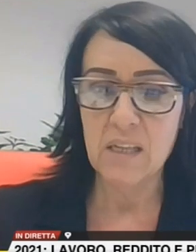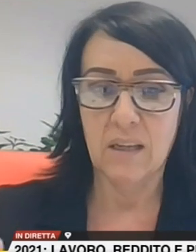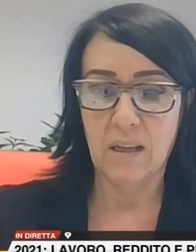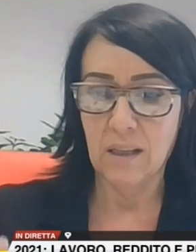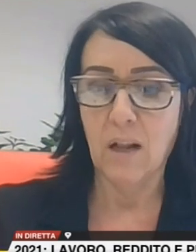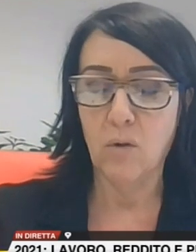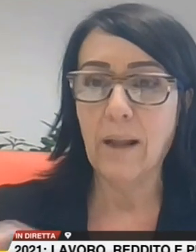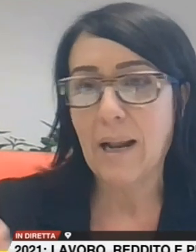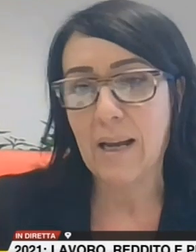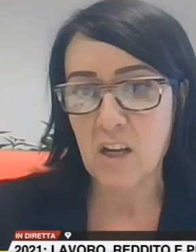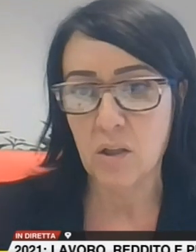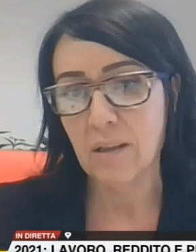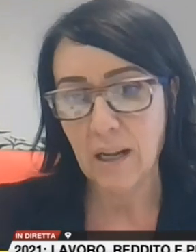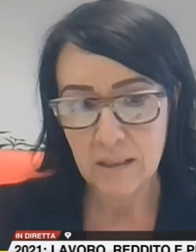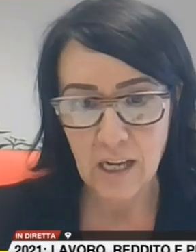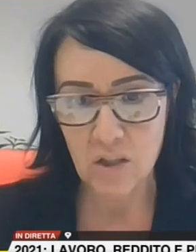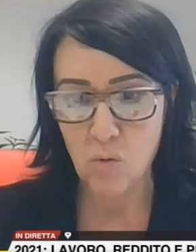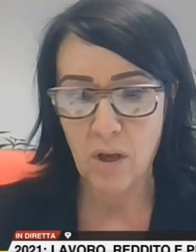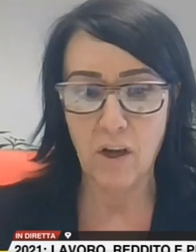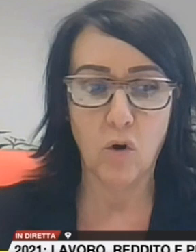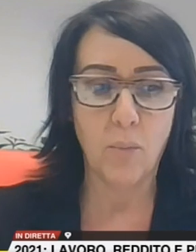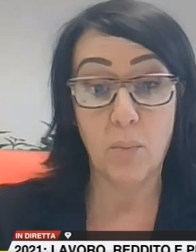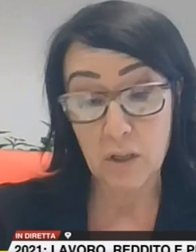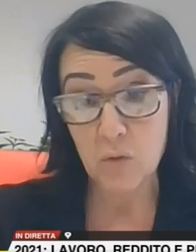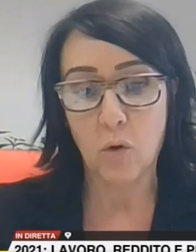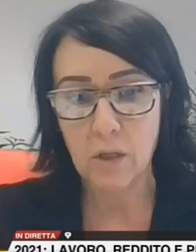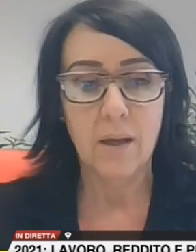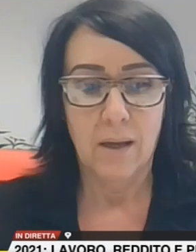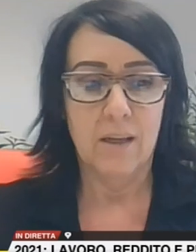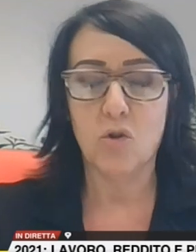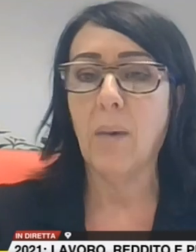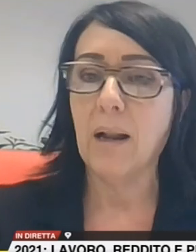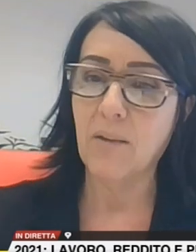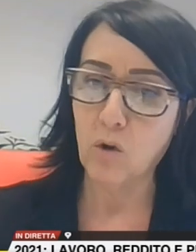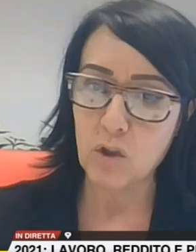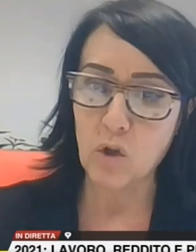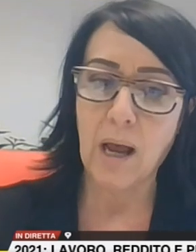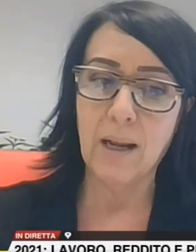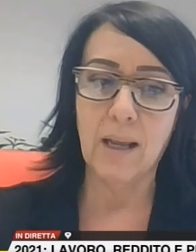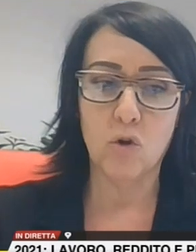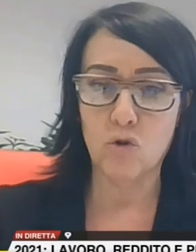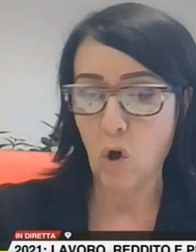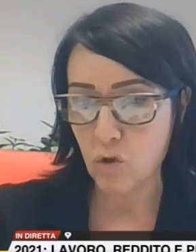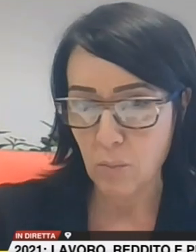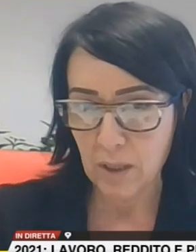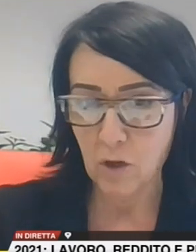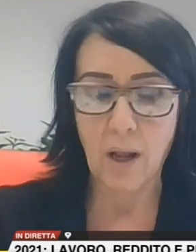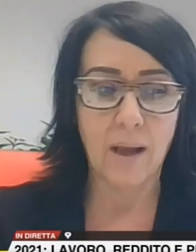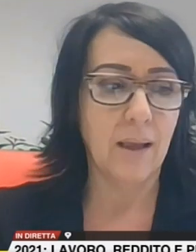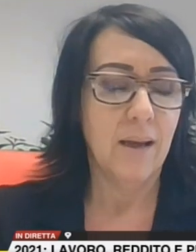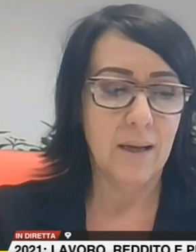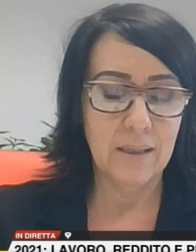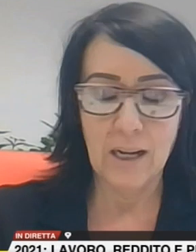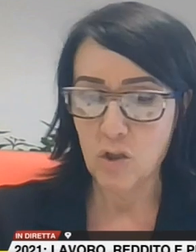appuntamenti, certo, ISE e della crescita delle DSU che vengono poi predisposte, insomma a livello nazionale il consorzio in